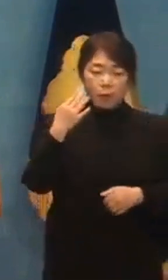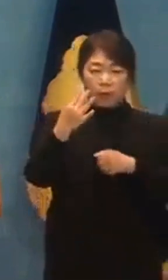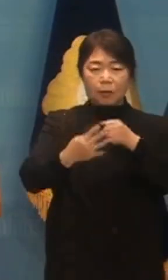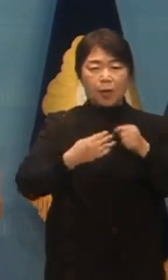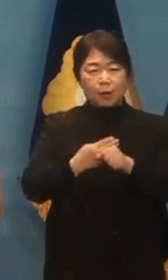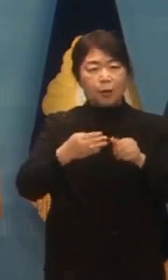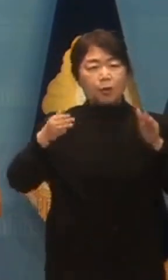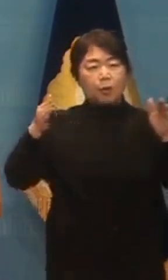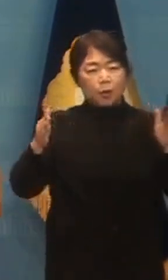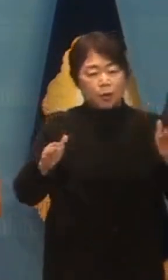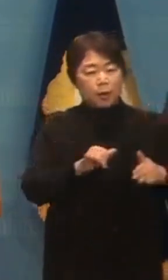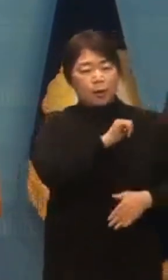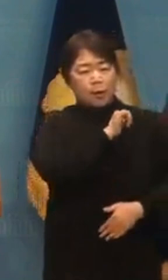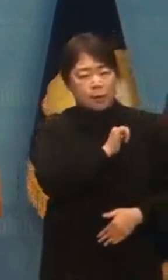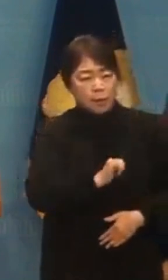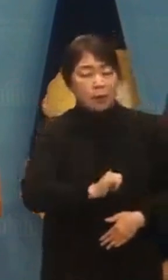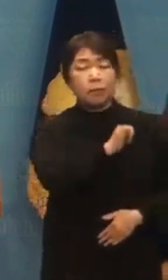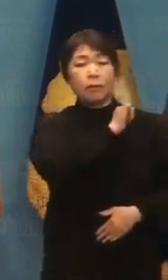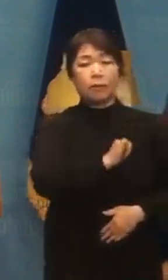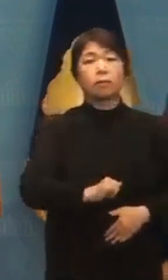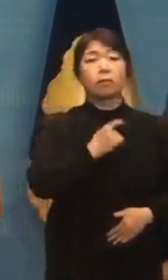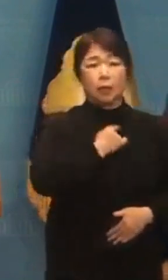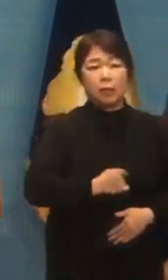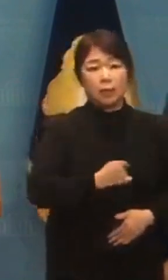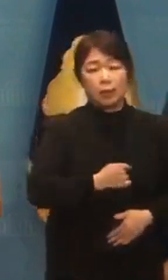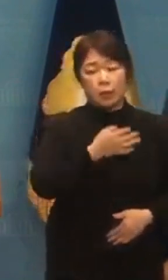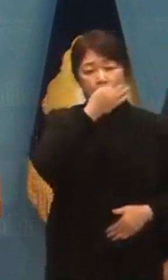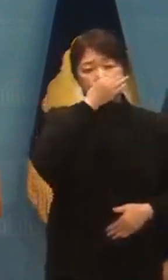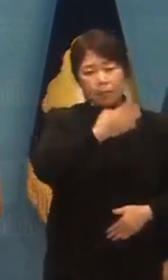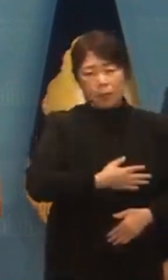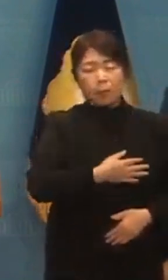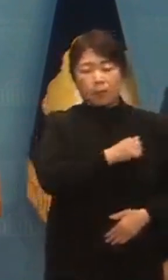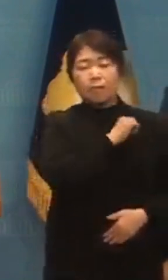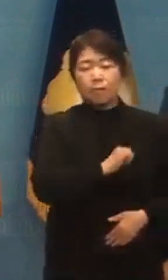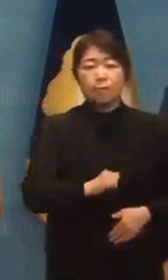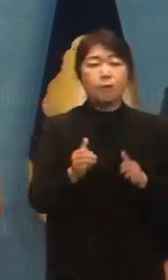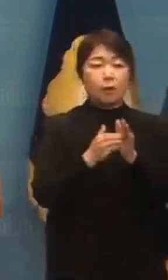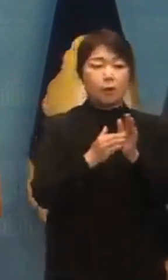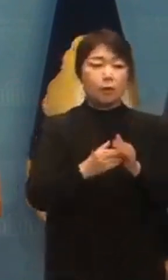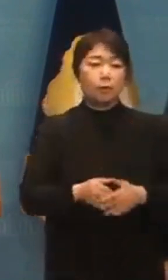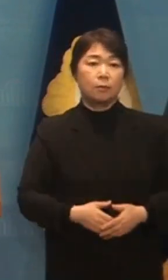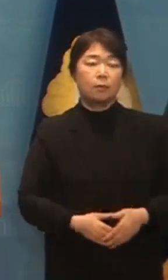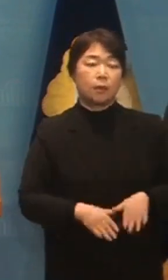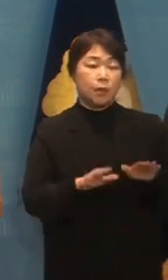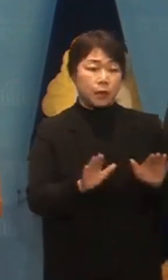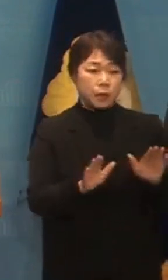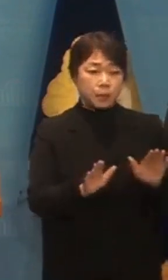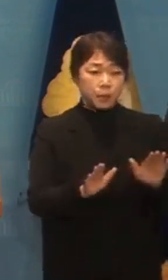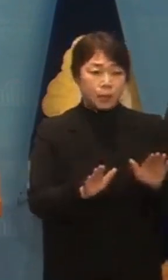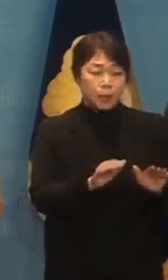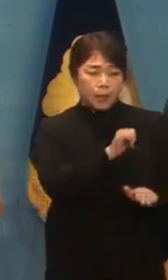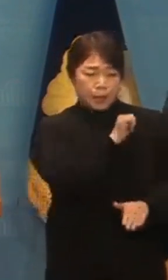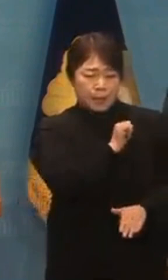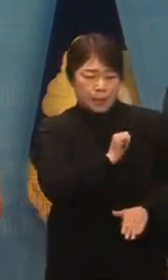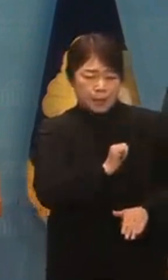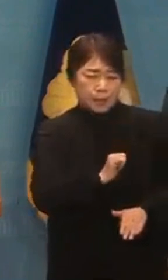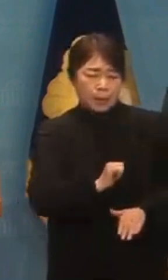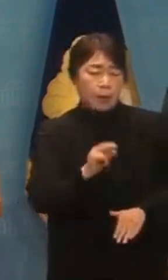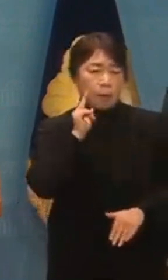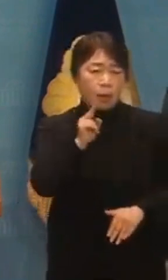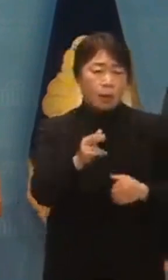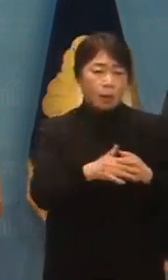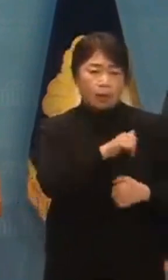세월 참고 견디며 힘든 세월을 보내왔습니다. 이제는 분노에 가까운